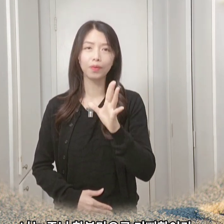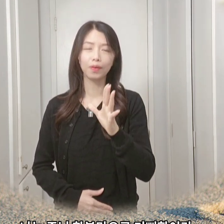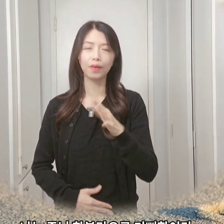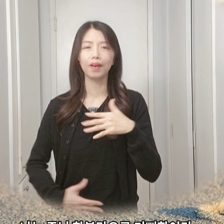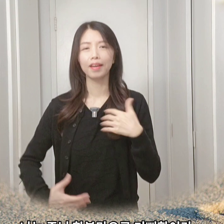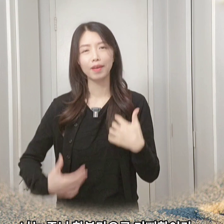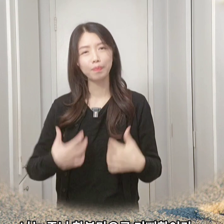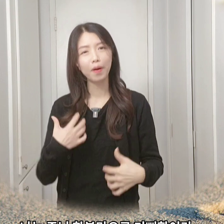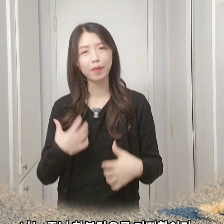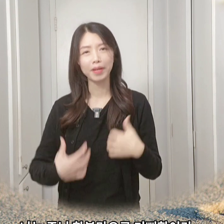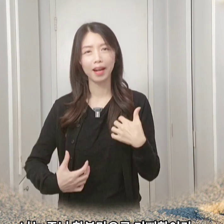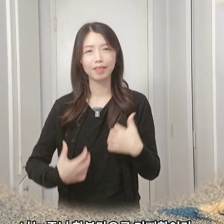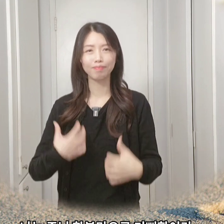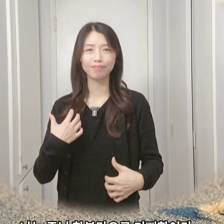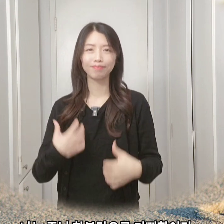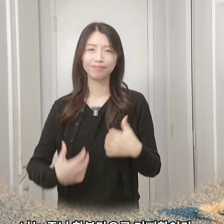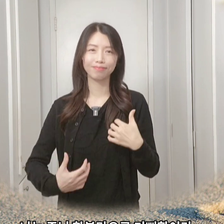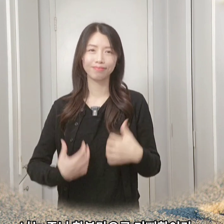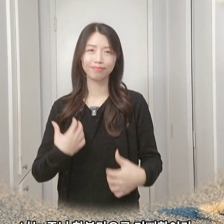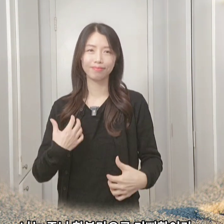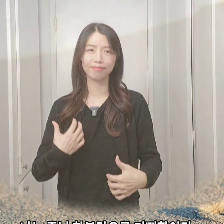분만으로 기뻐함이라.